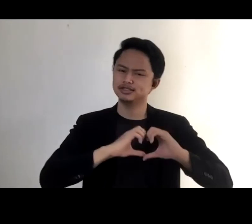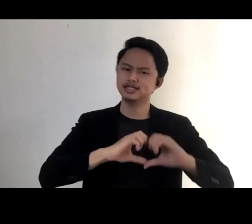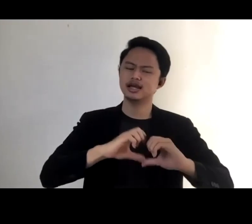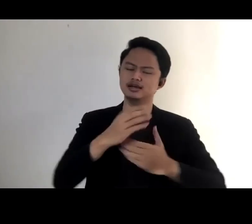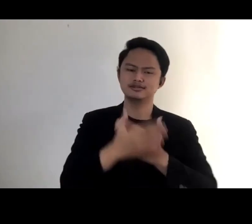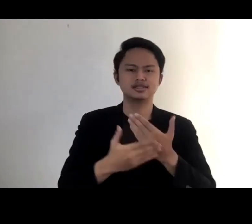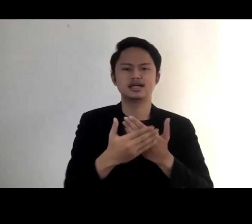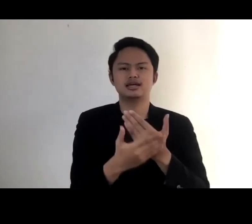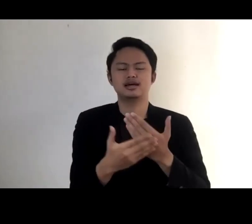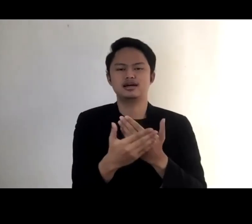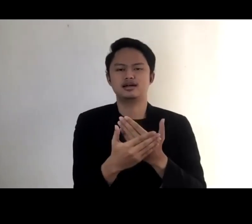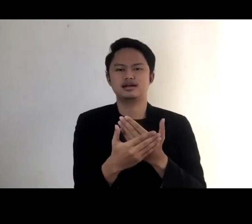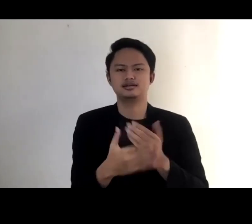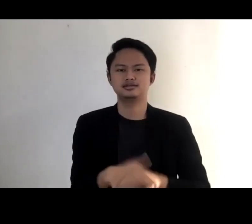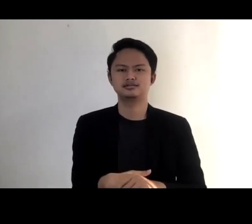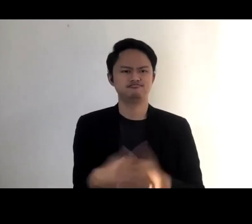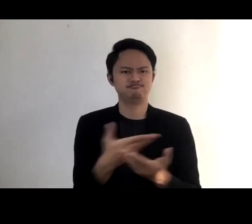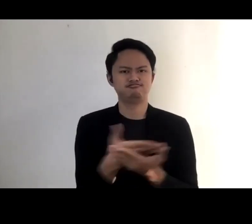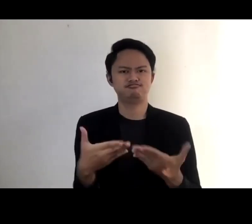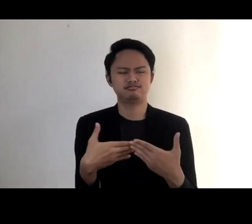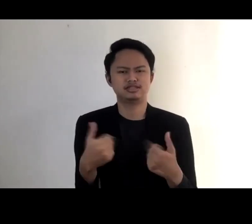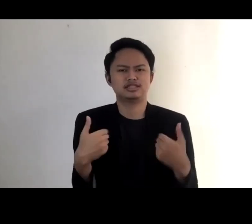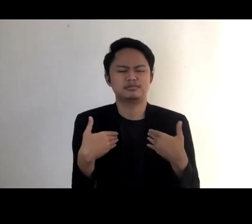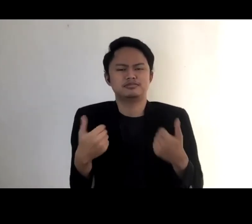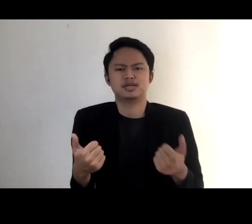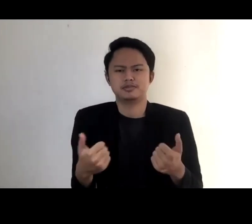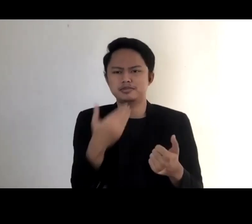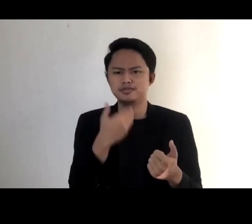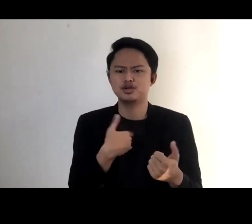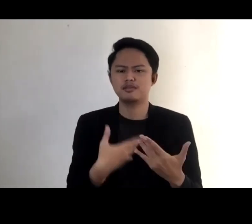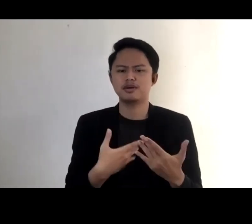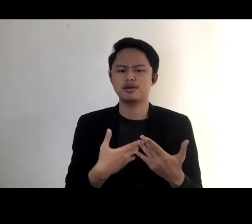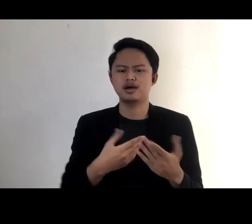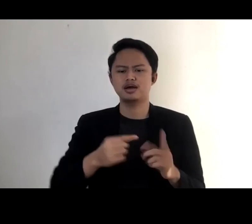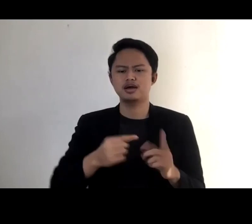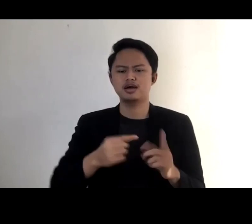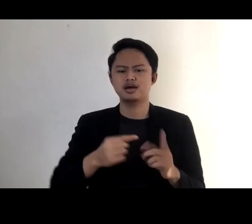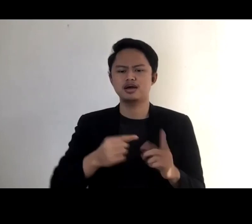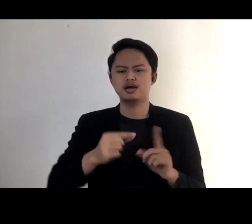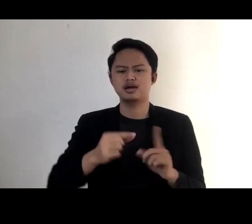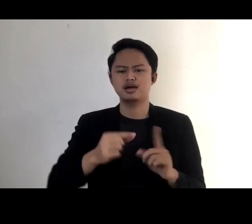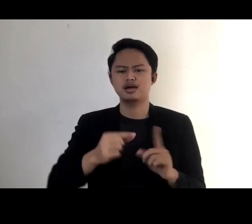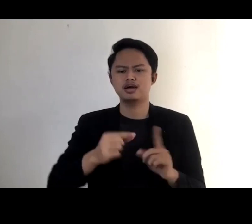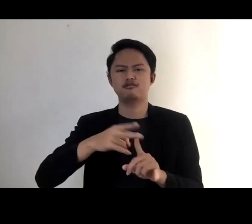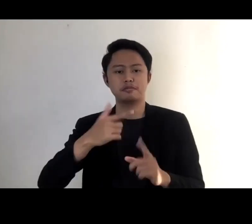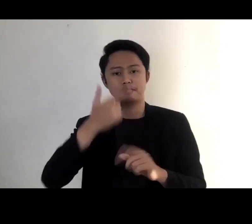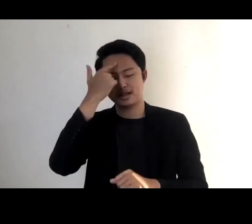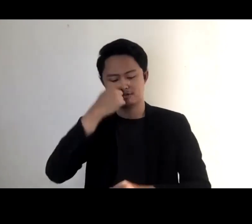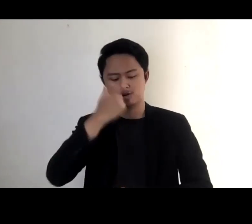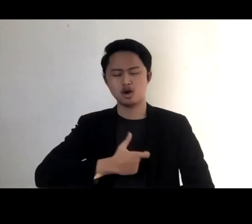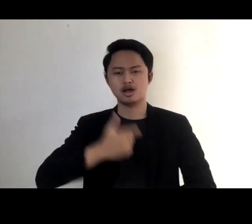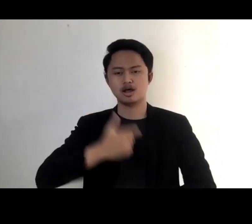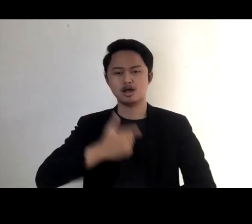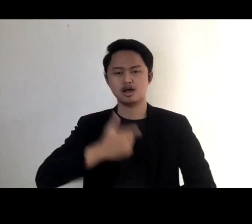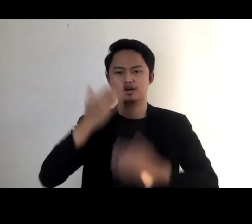sayang, mempersiapkan mereka menjadi memiliki profil pelajar Pancasila. Dan